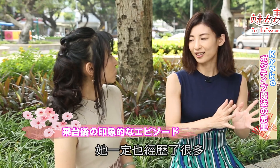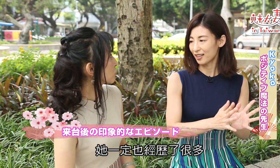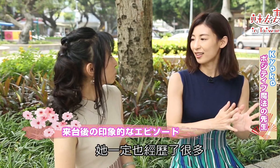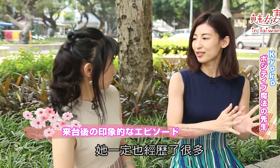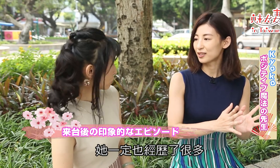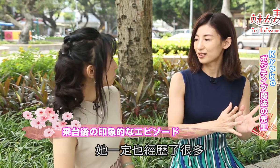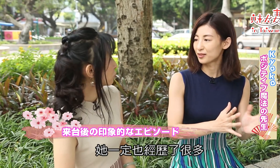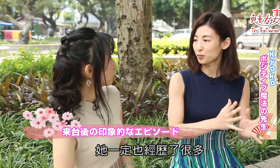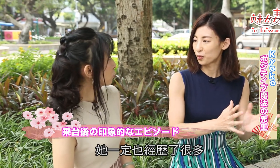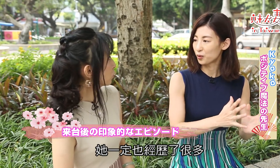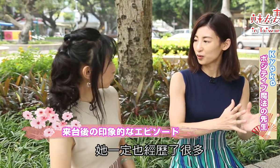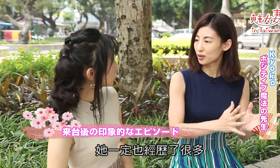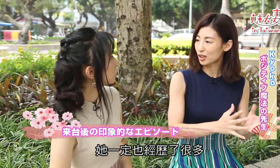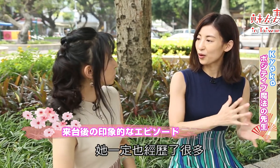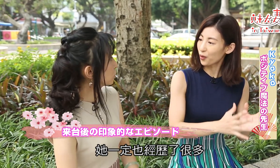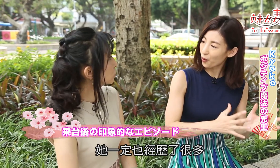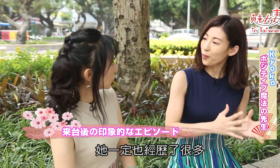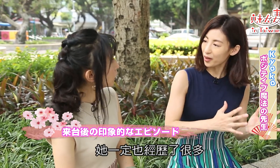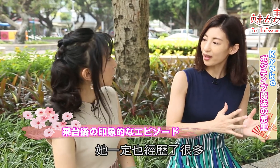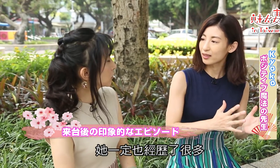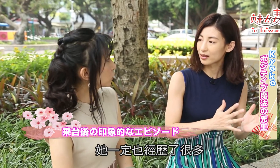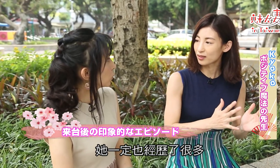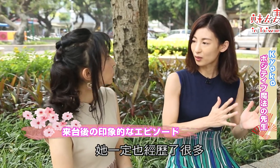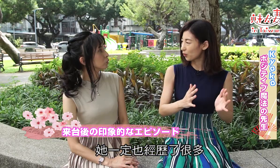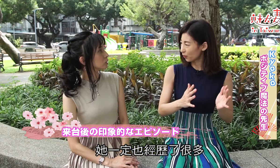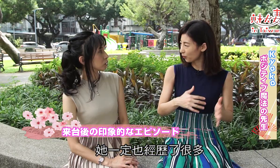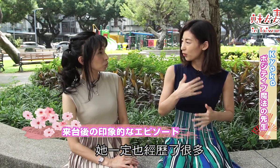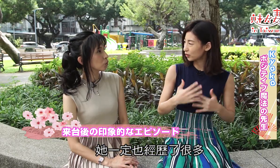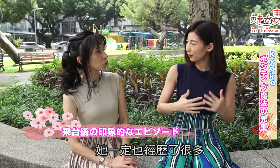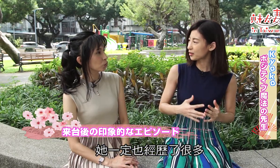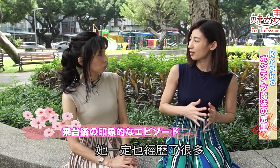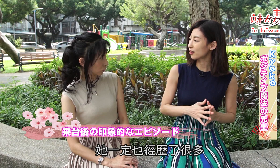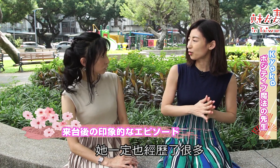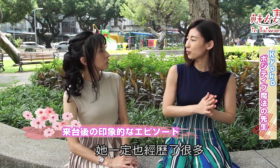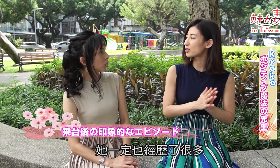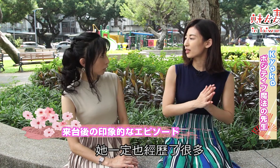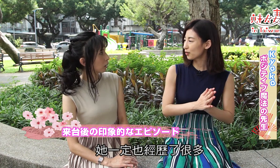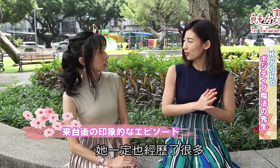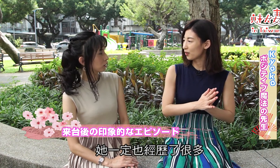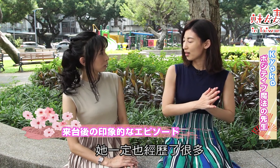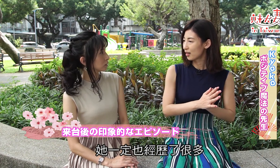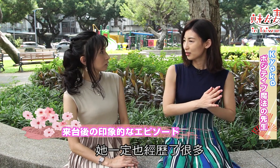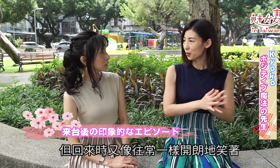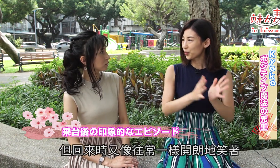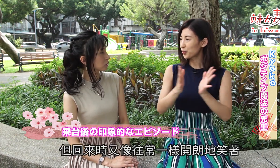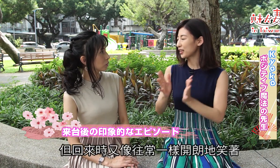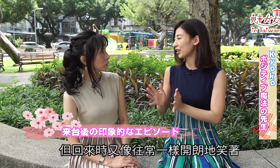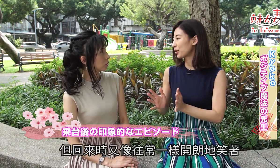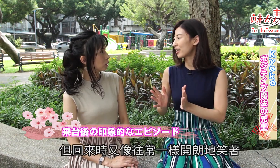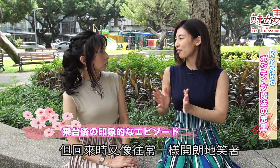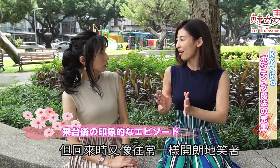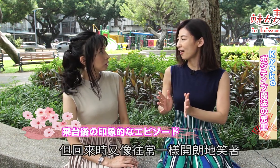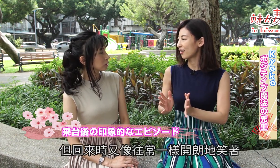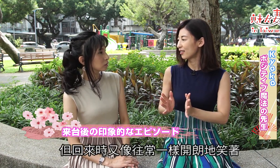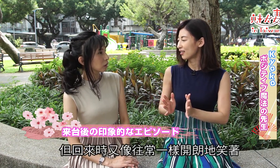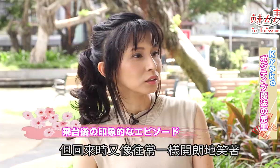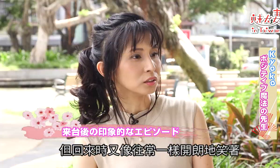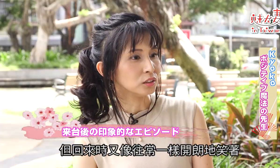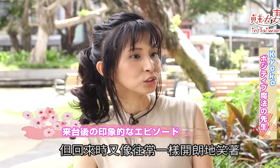ね、 もちろんすごく ね、あったと思うんですけど、 気持ちはあったと思うんですけど、戻ってきた時には 元気にいつも